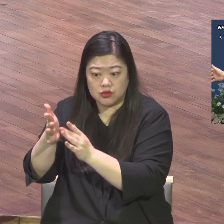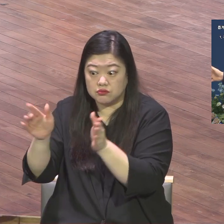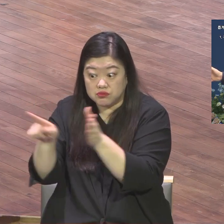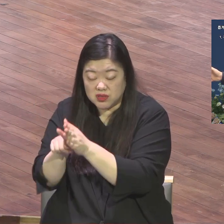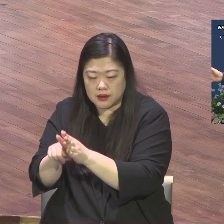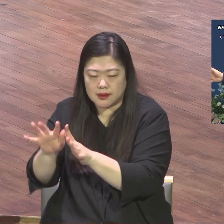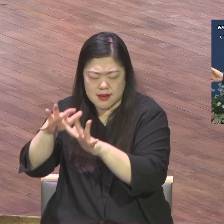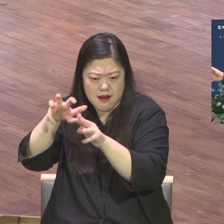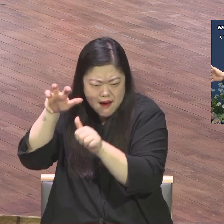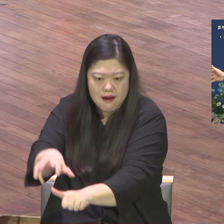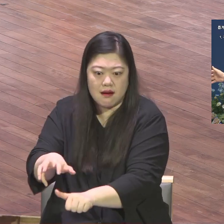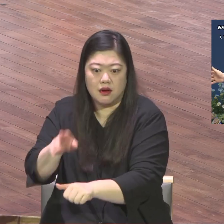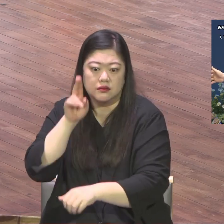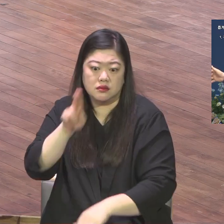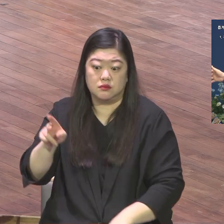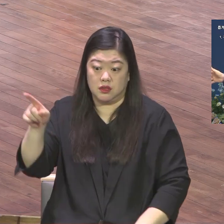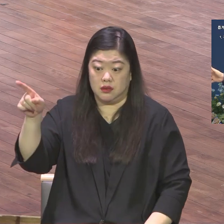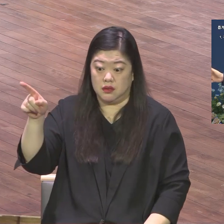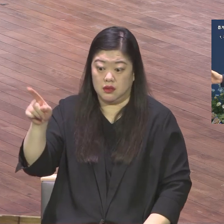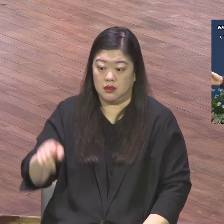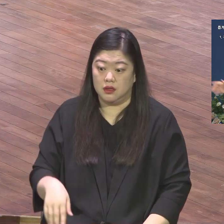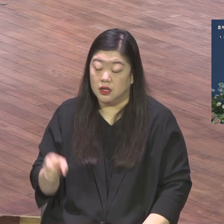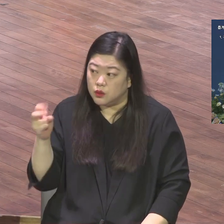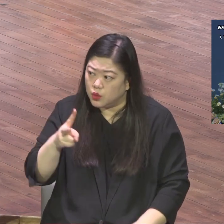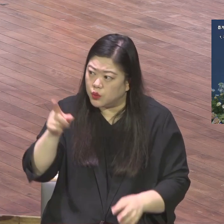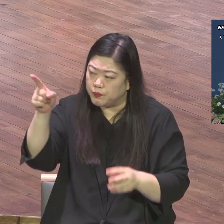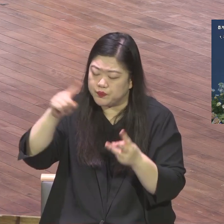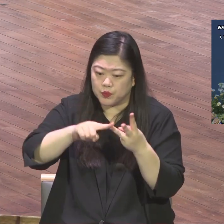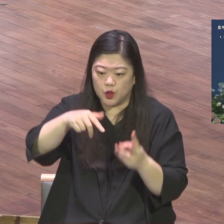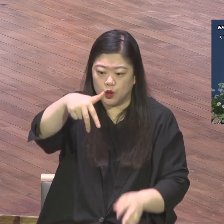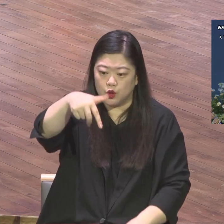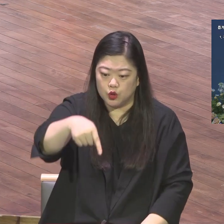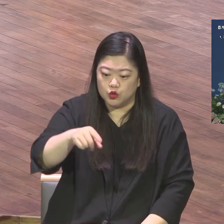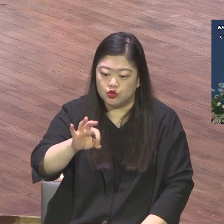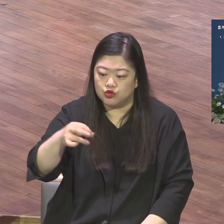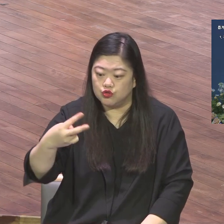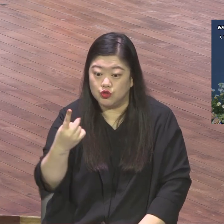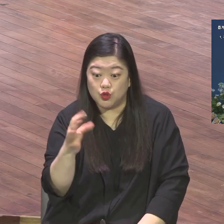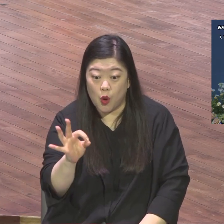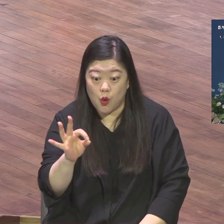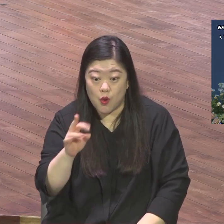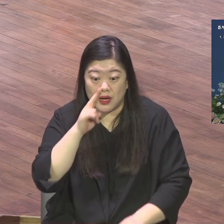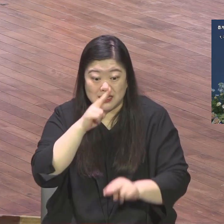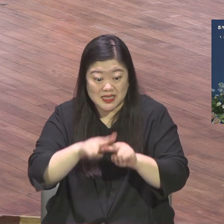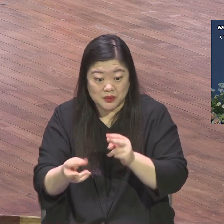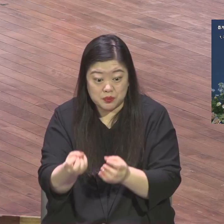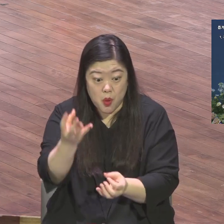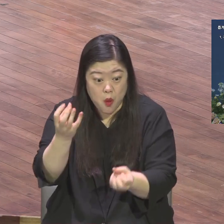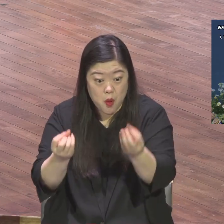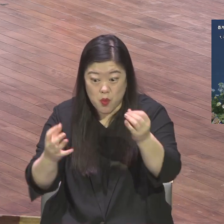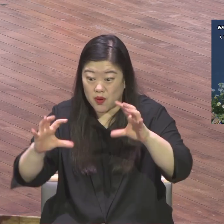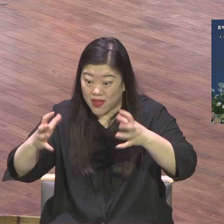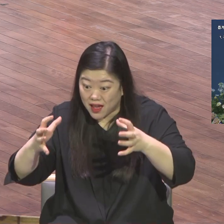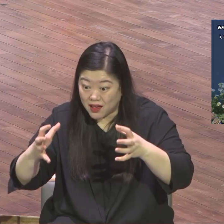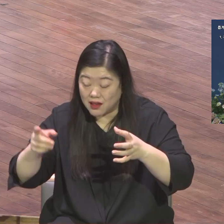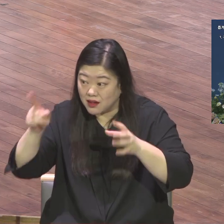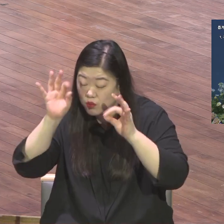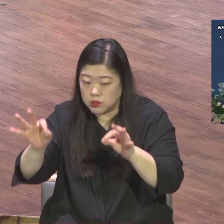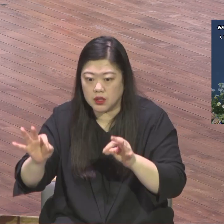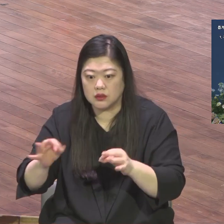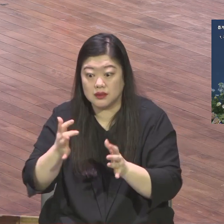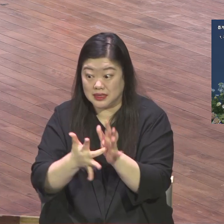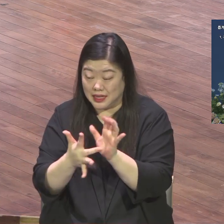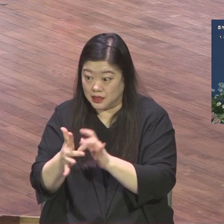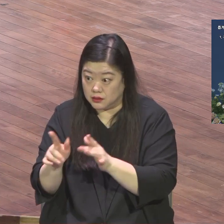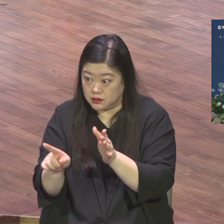세계 그래 하고 있어요. 저 중동에 다 그래. 예수 이름만 하면 안 돼. 왜 그런 줄 아세요? 예수 이름만